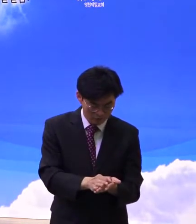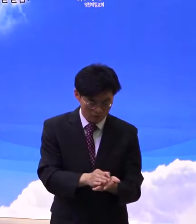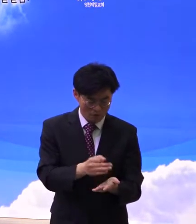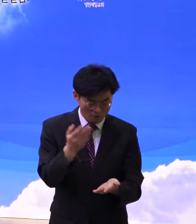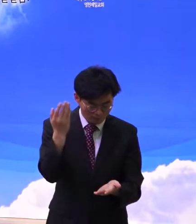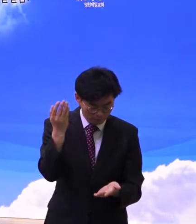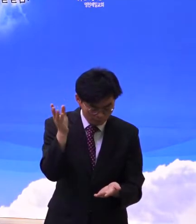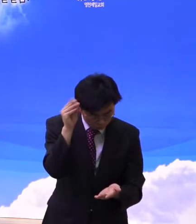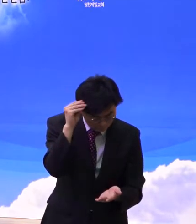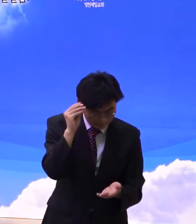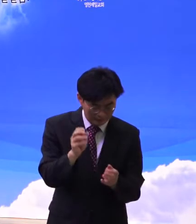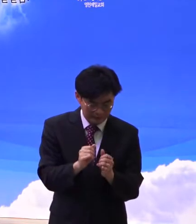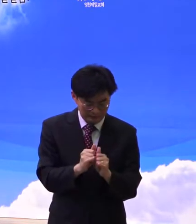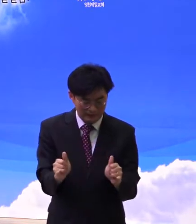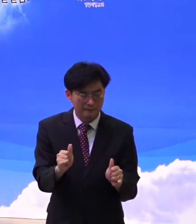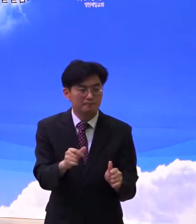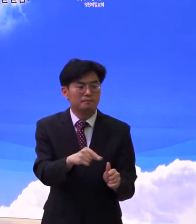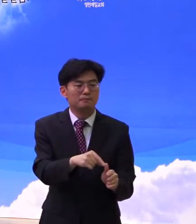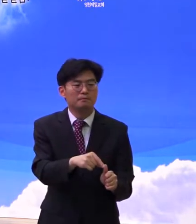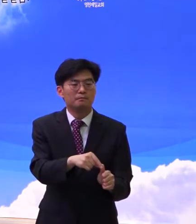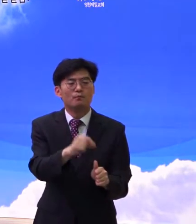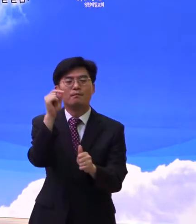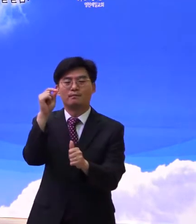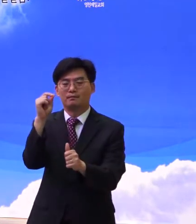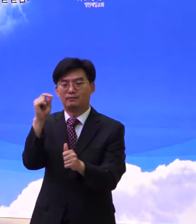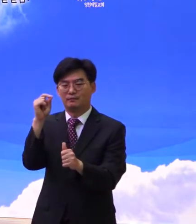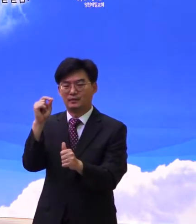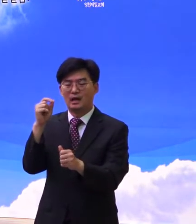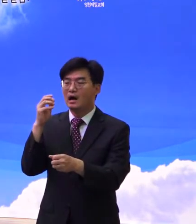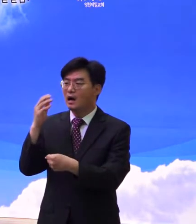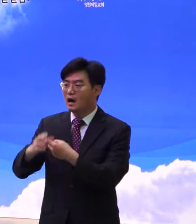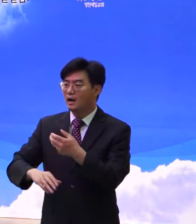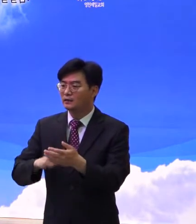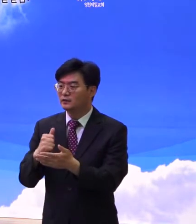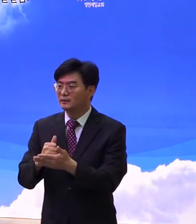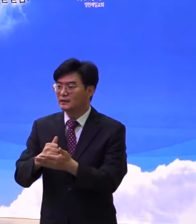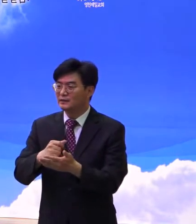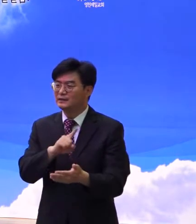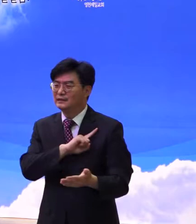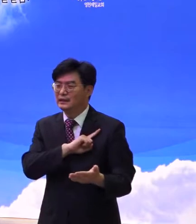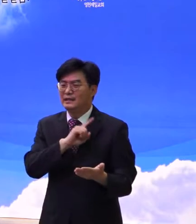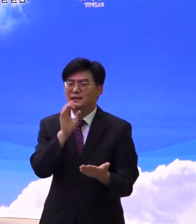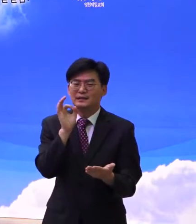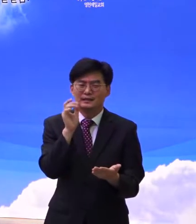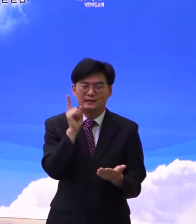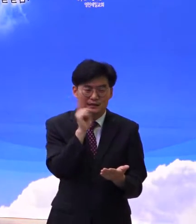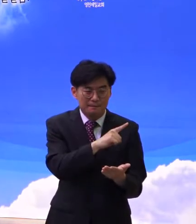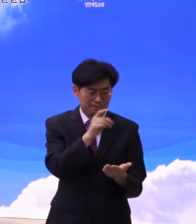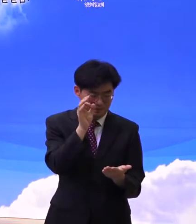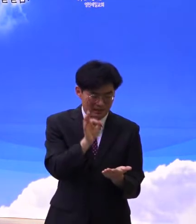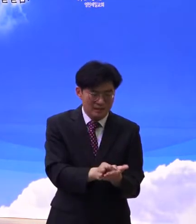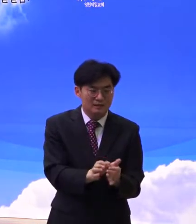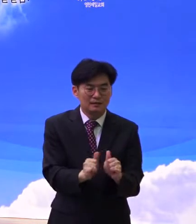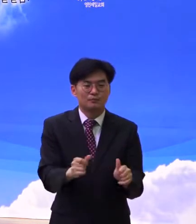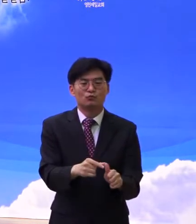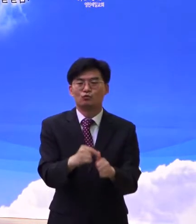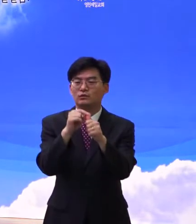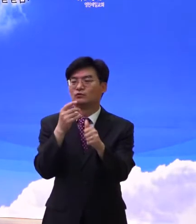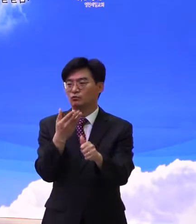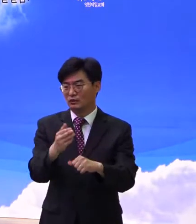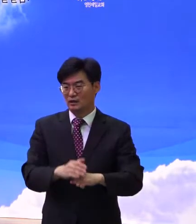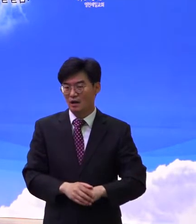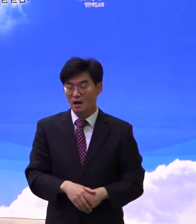깨달았습니다. 내가 주인 중에 괴수고 오히려 예수 믿는 사람을 잡아 죽이려 했고 예수님